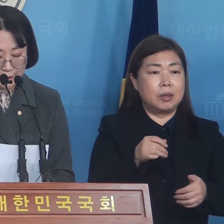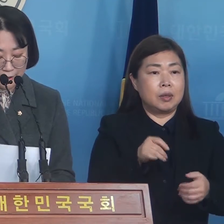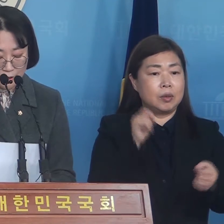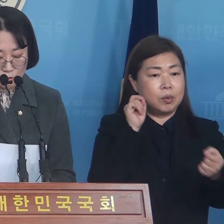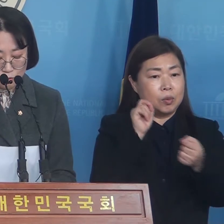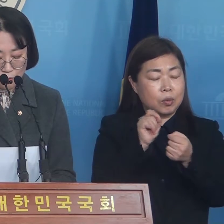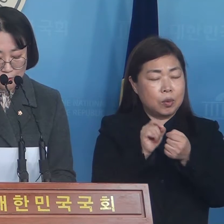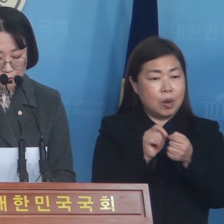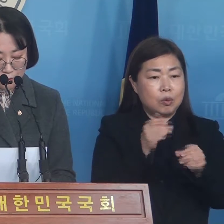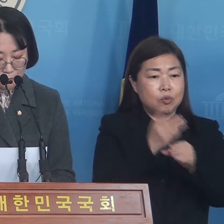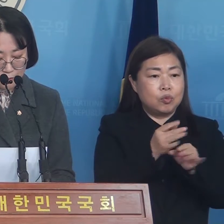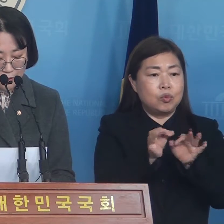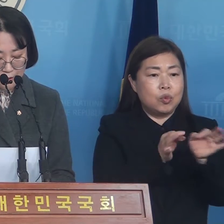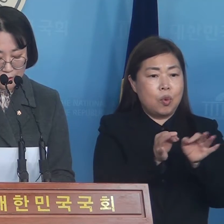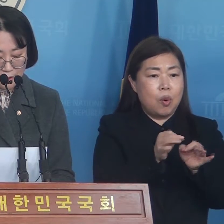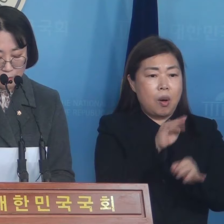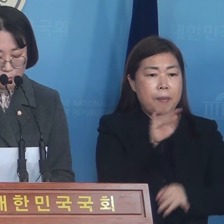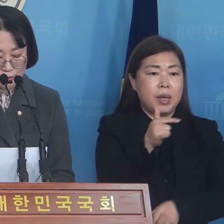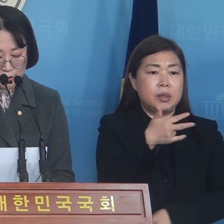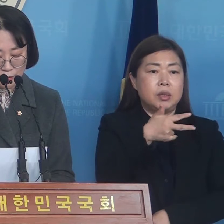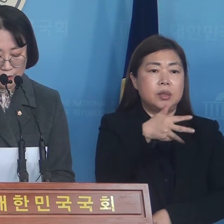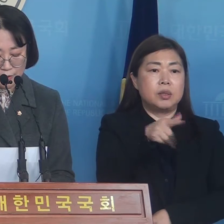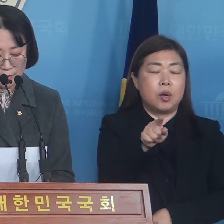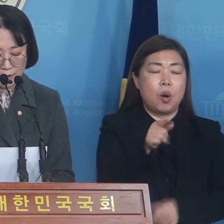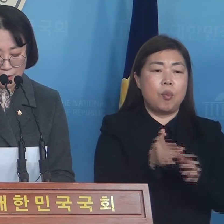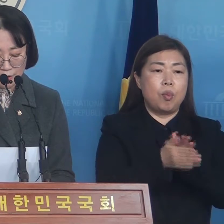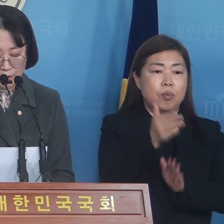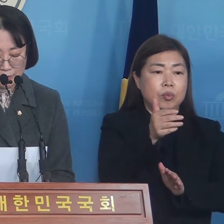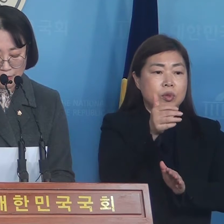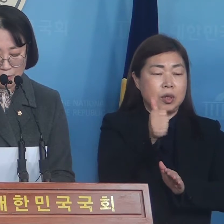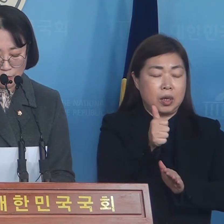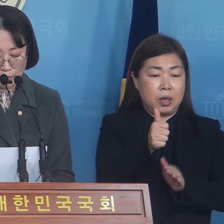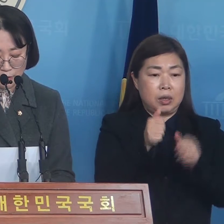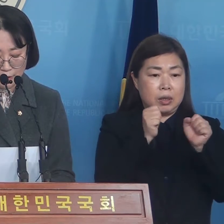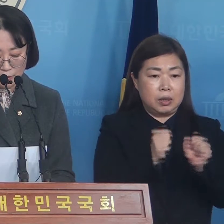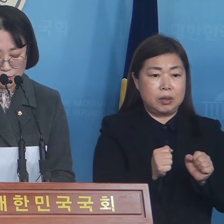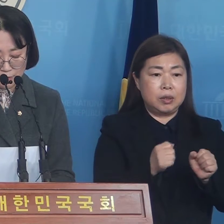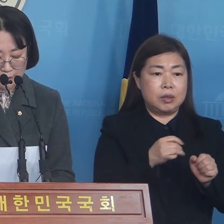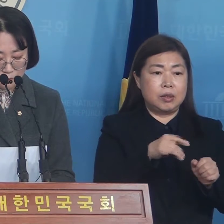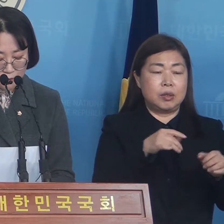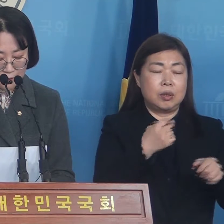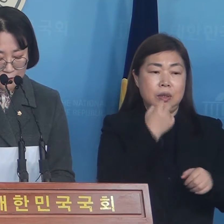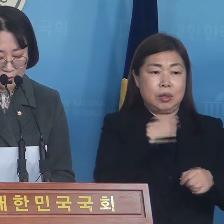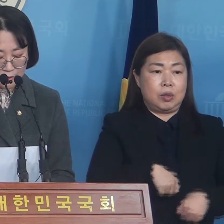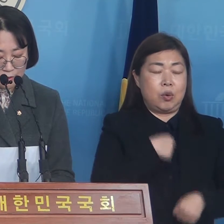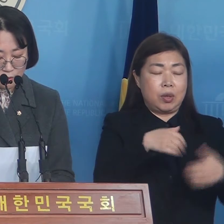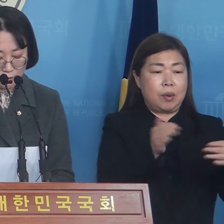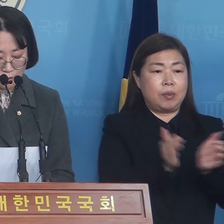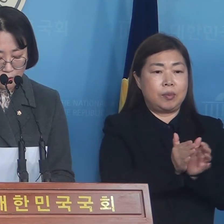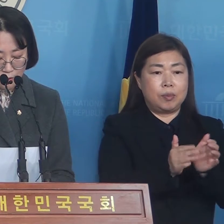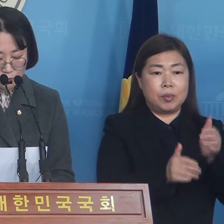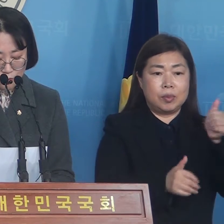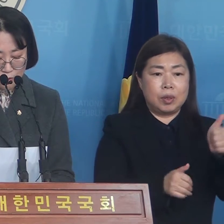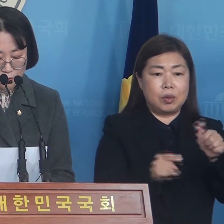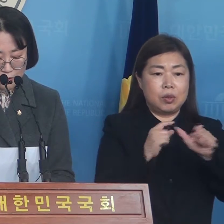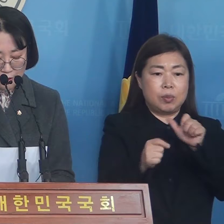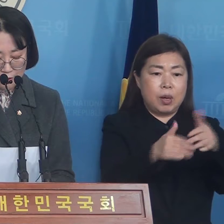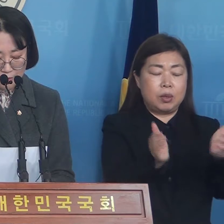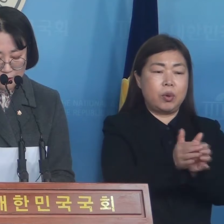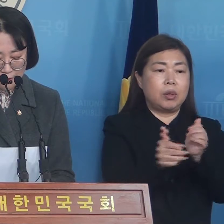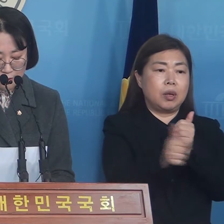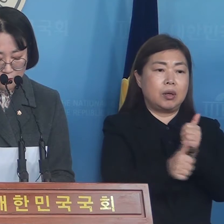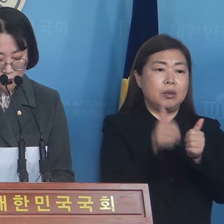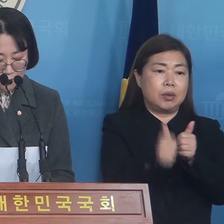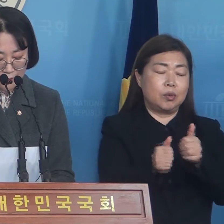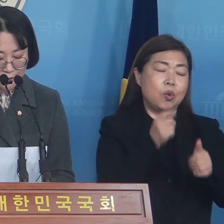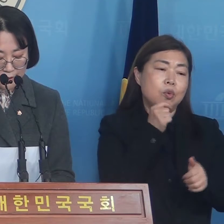시일 내에 중소벤처기업부가 제가 본부장으로 있는 정의당 민생본부와 또 지방무원단 그리고 소상공인